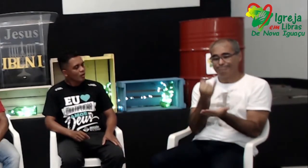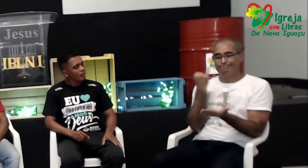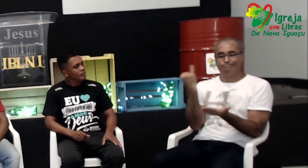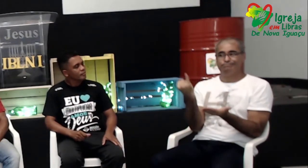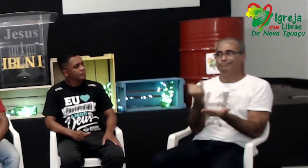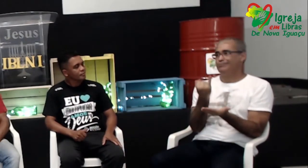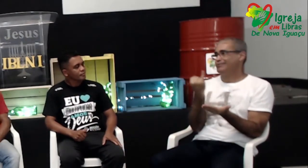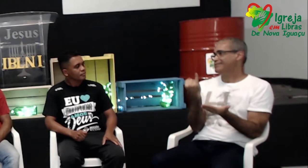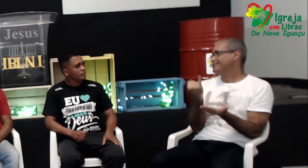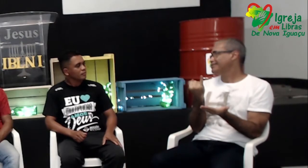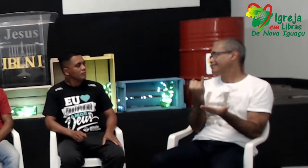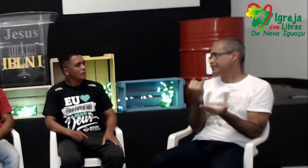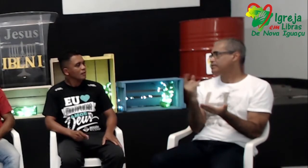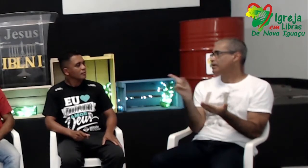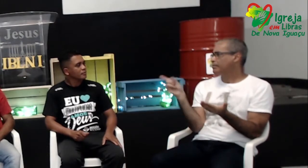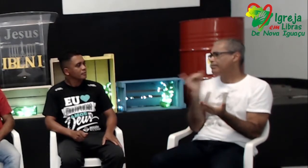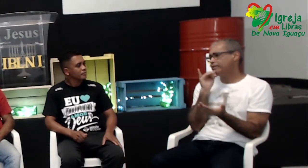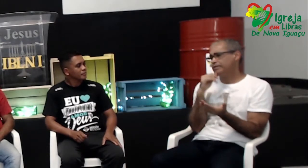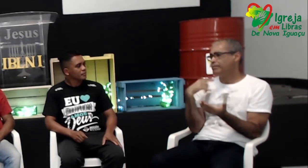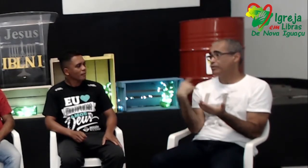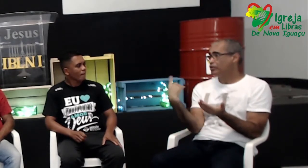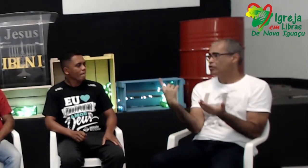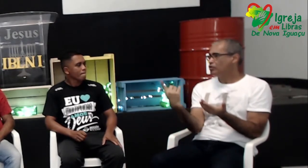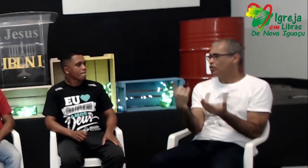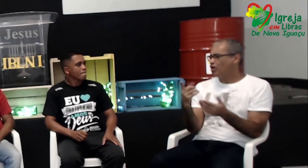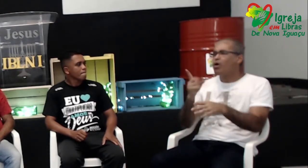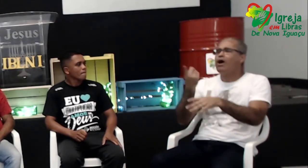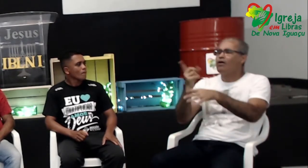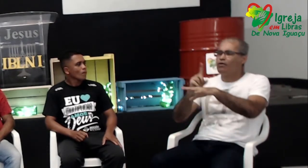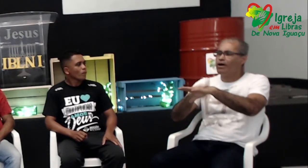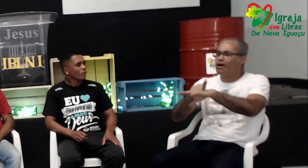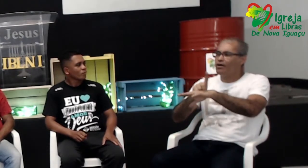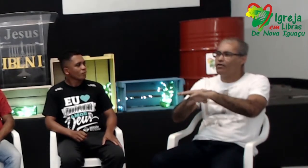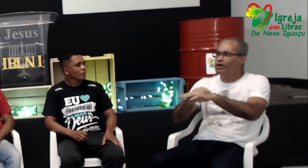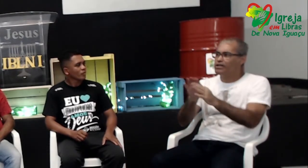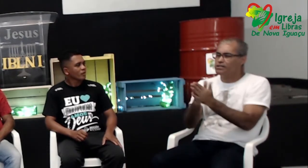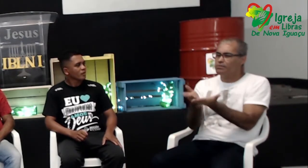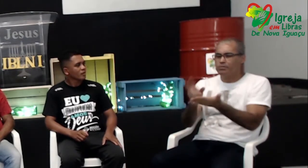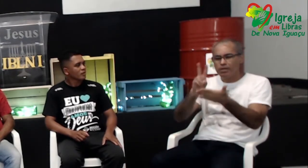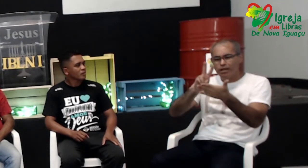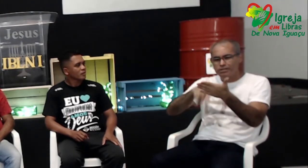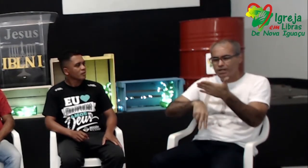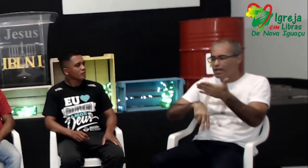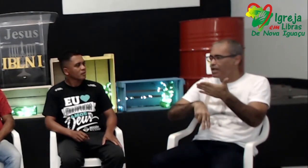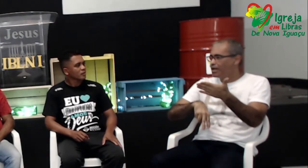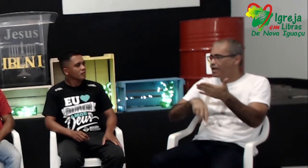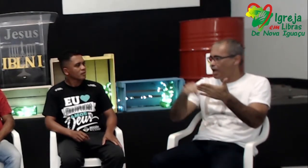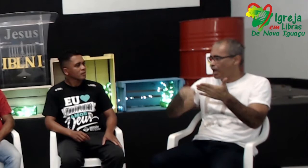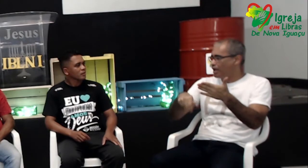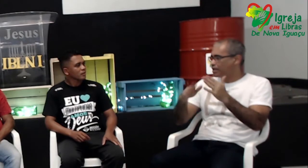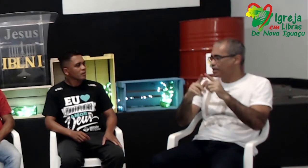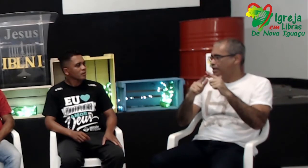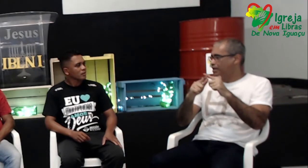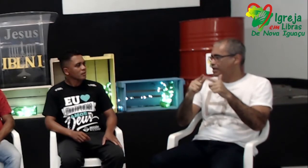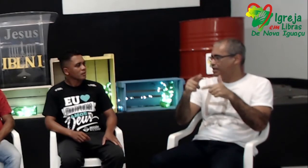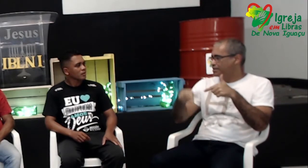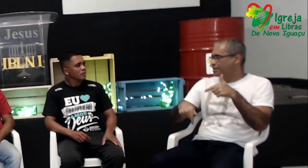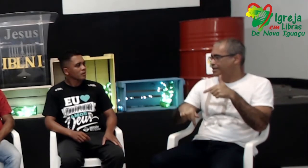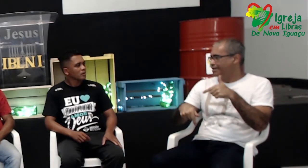a importância da Bíblia. Quando nós, por exemplo, qual o tempo que nós precisamos para ter a ler a